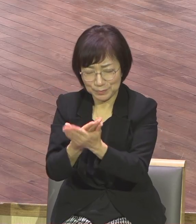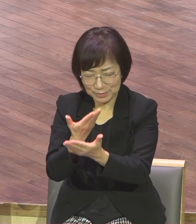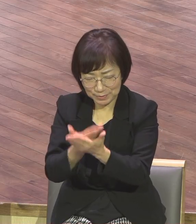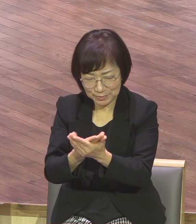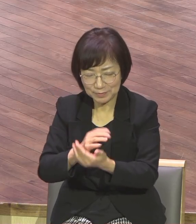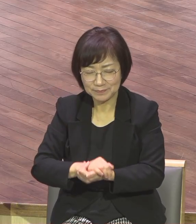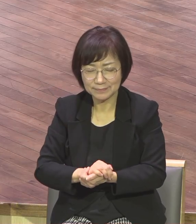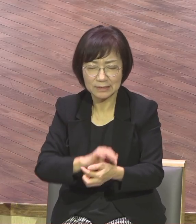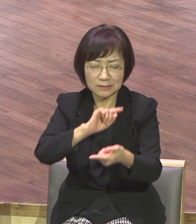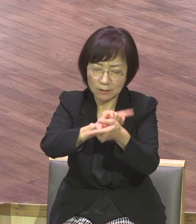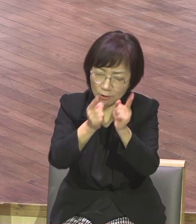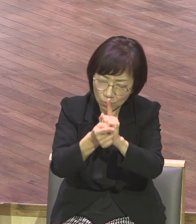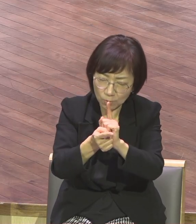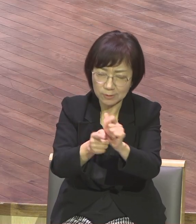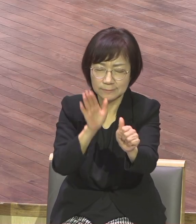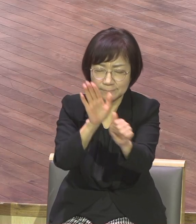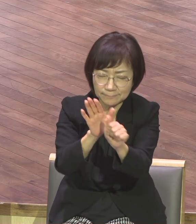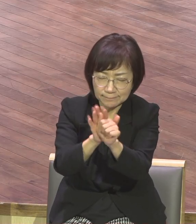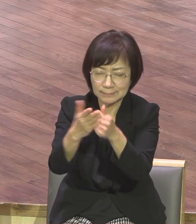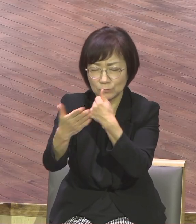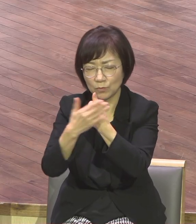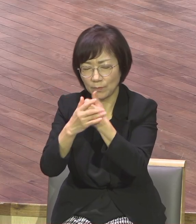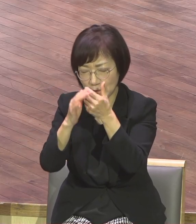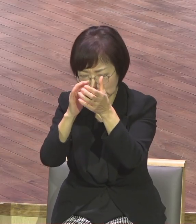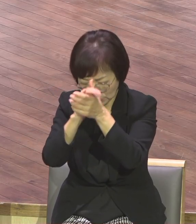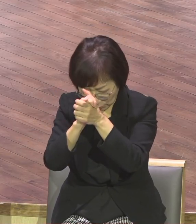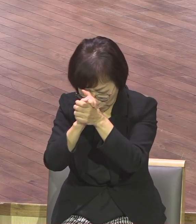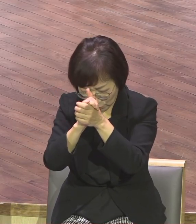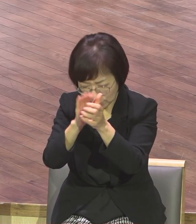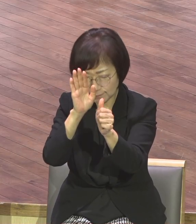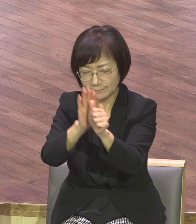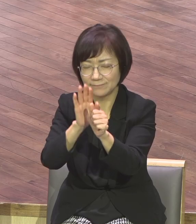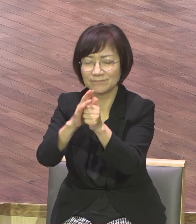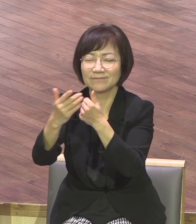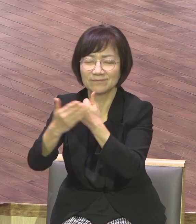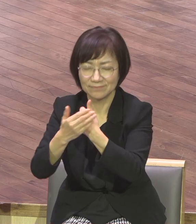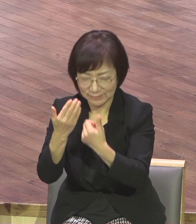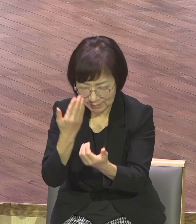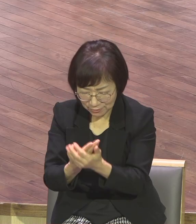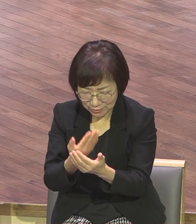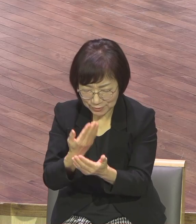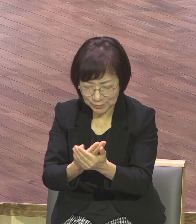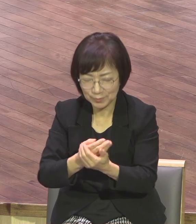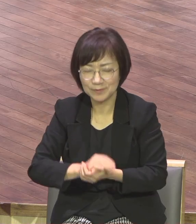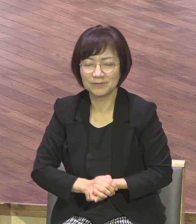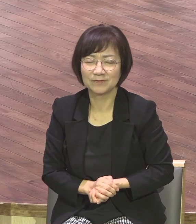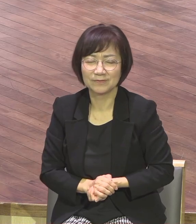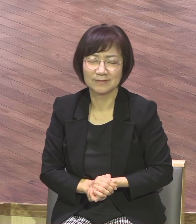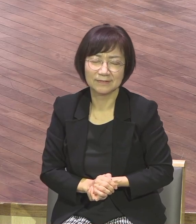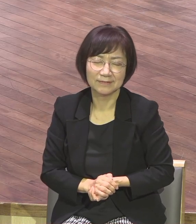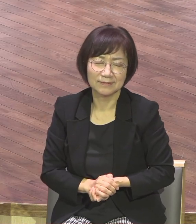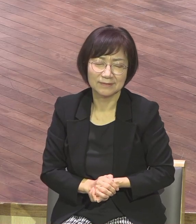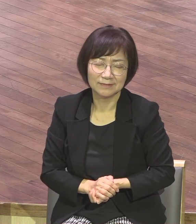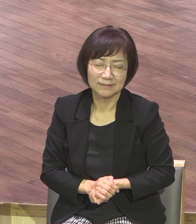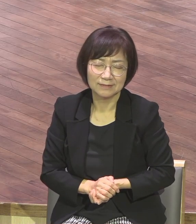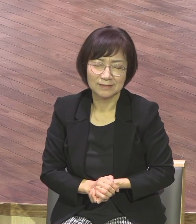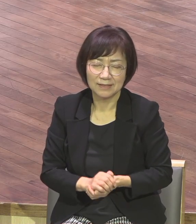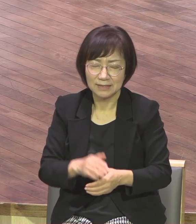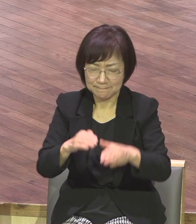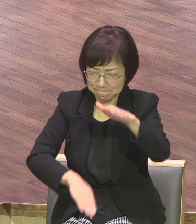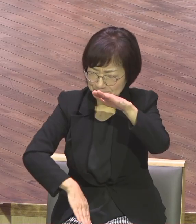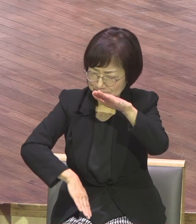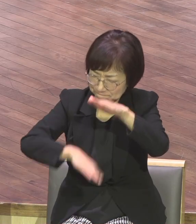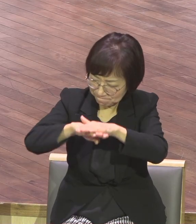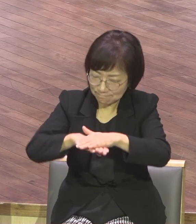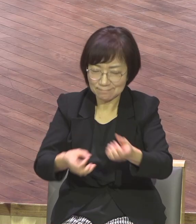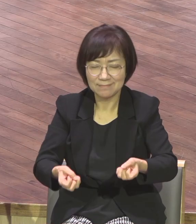서로 위하여 기도하는 기도의 동역자들이 되게 하여 주시옵시고 날마다 함께하면서 이 주님의 스타트만